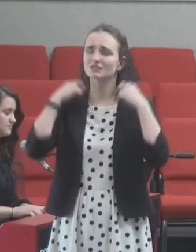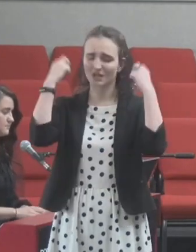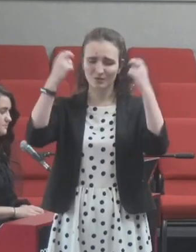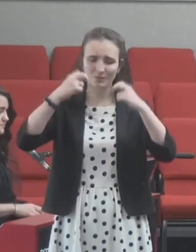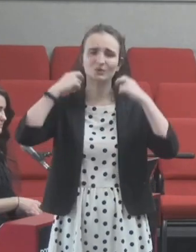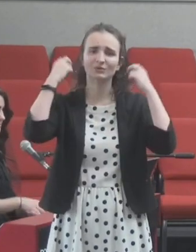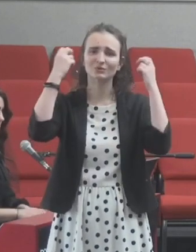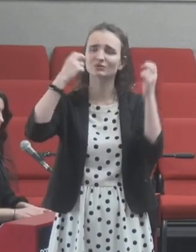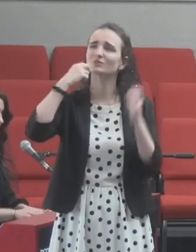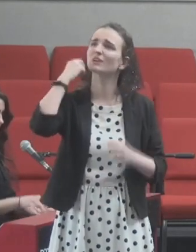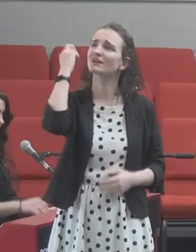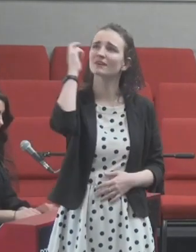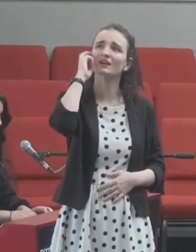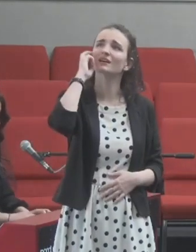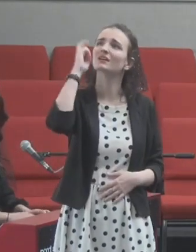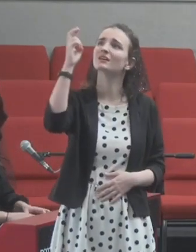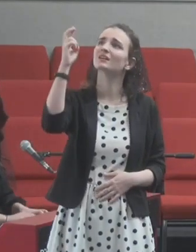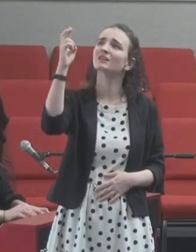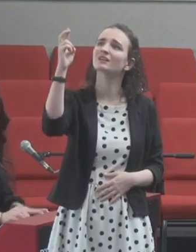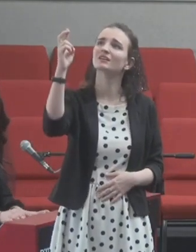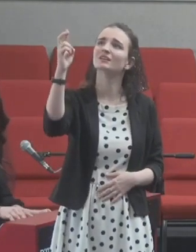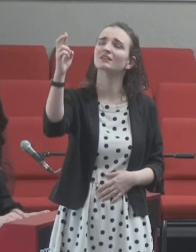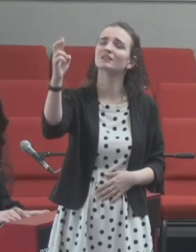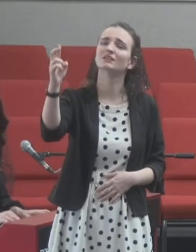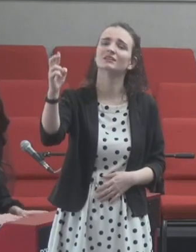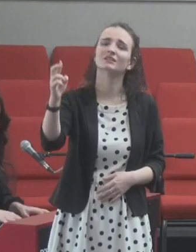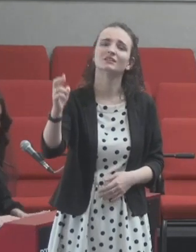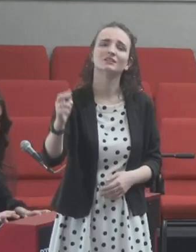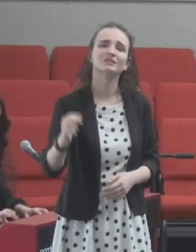кровь Агнца Божьего.